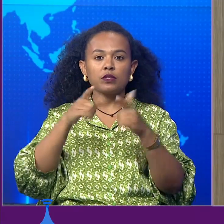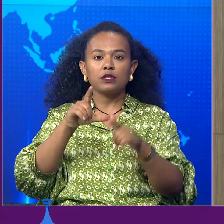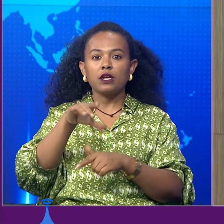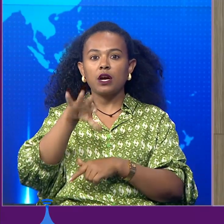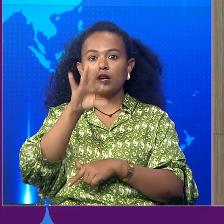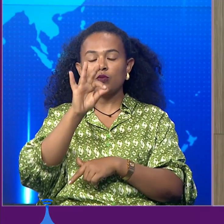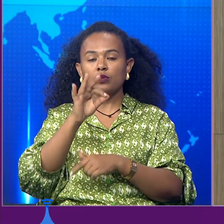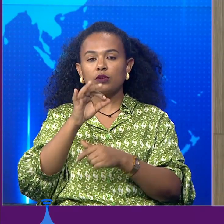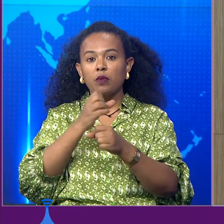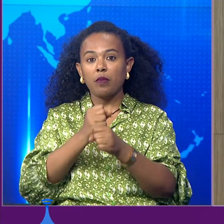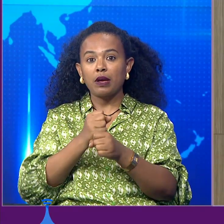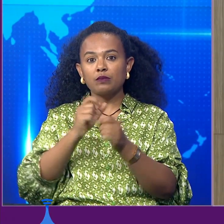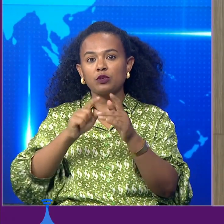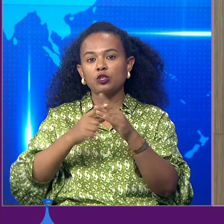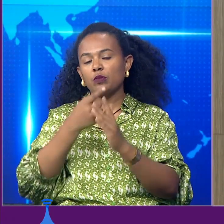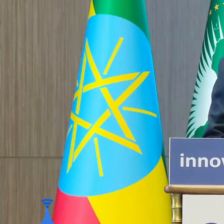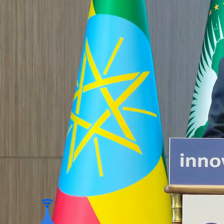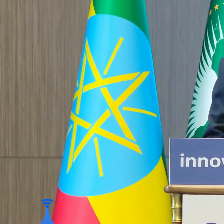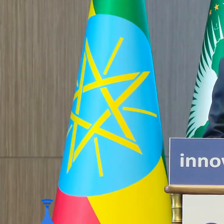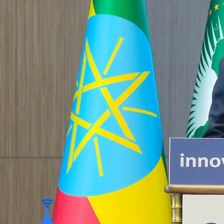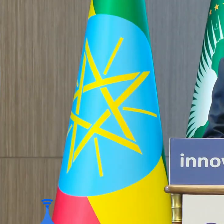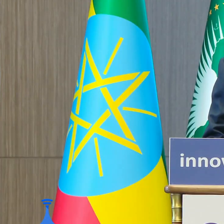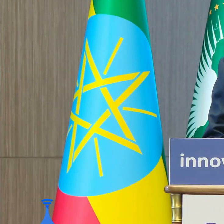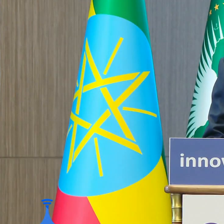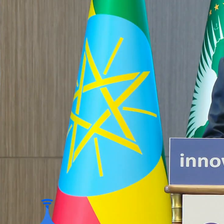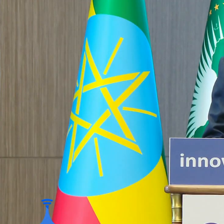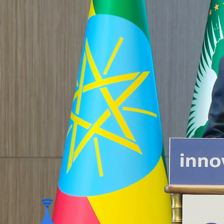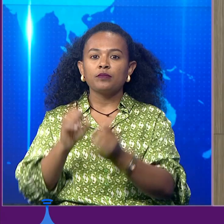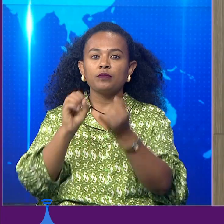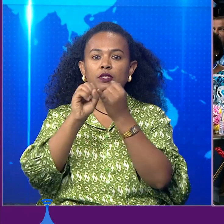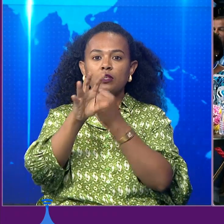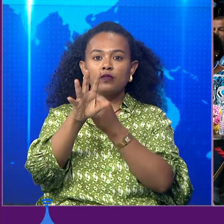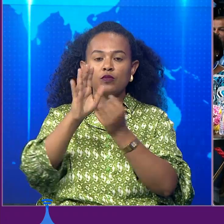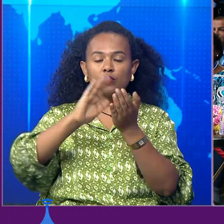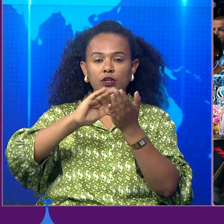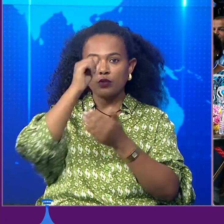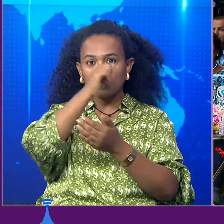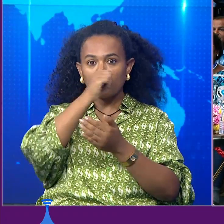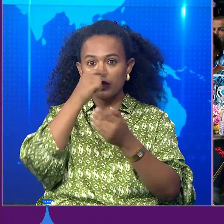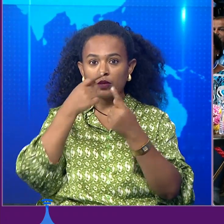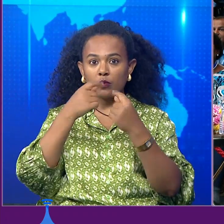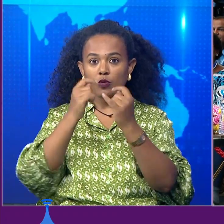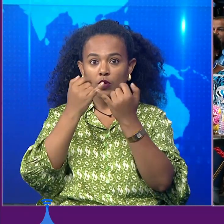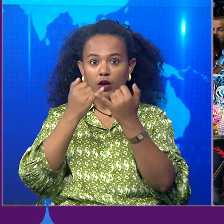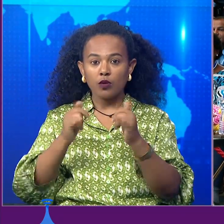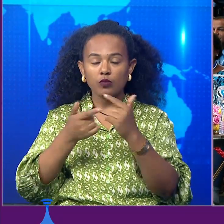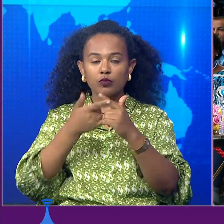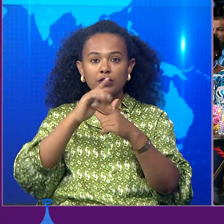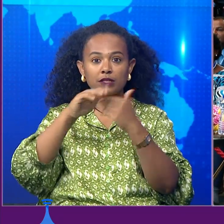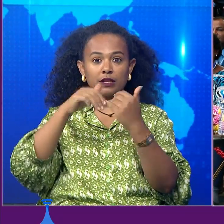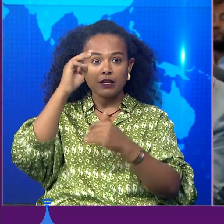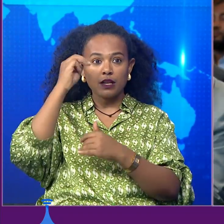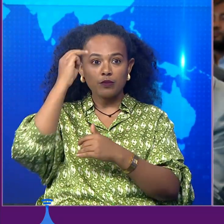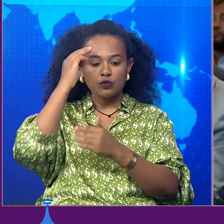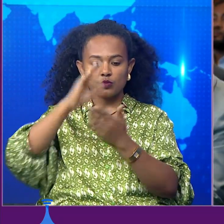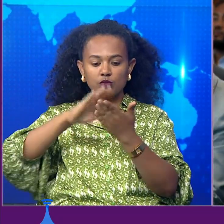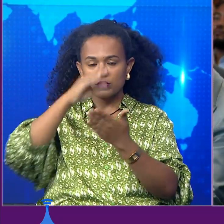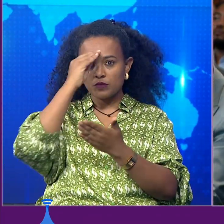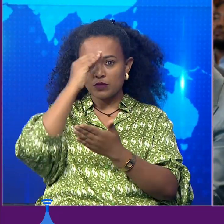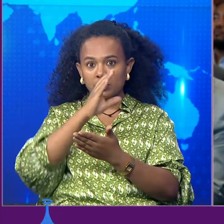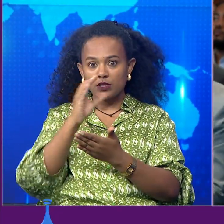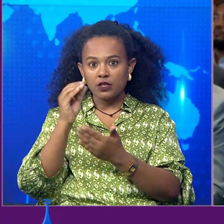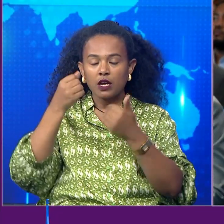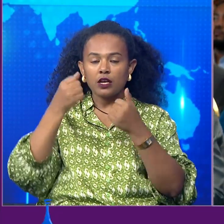በመያዝ መጀመር ይኖርበታል። በዘርፉ የኢትዮጵያን ተሞክሮ ያጋሩት ምክትል ጠቅላይ ሚኒስትሩ ትምህርትና